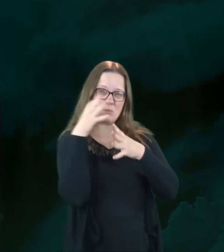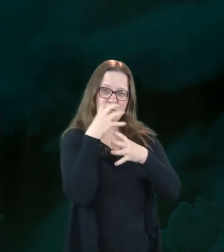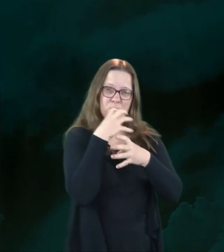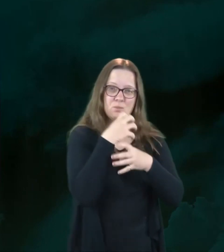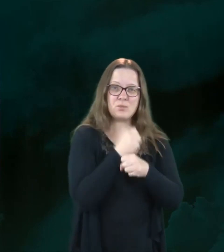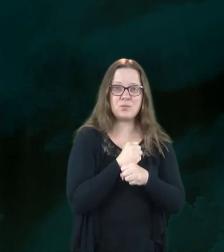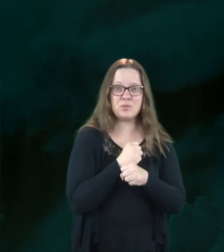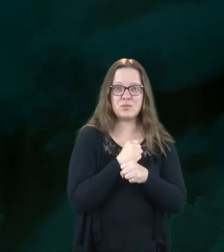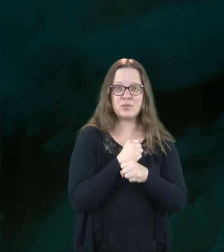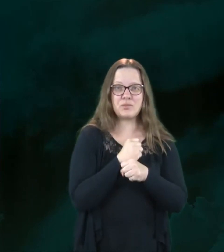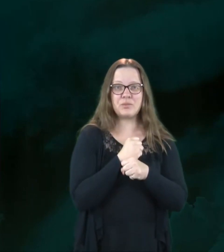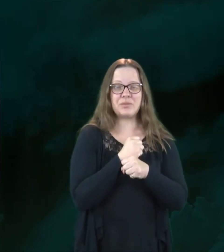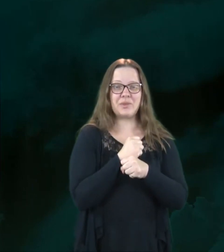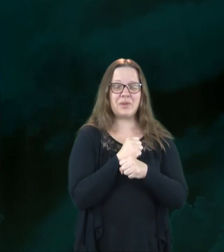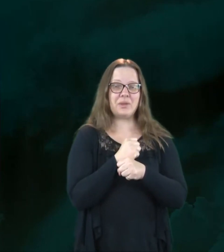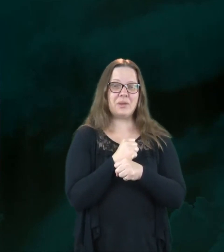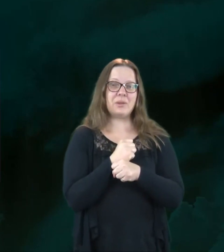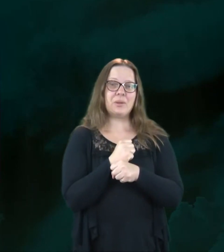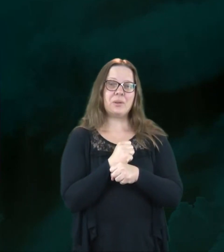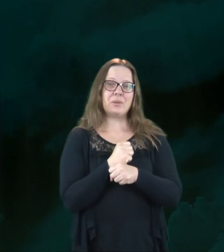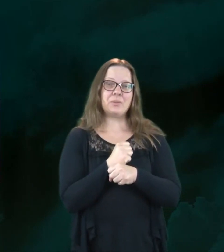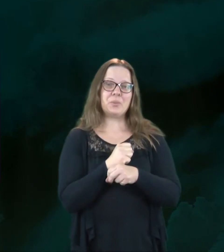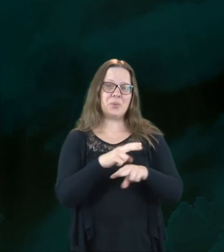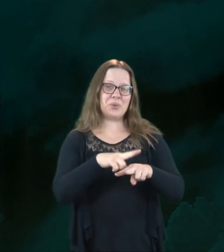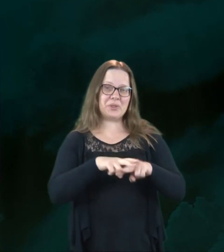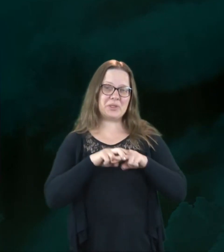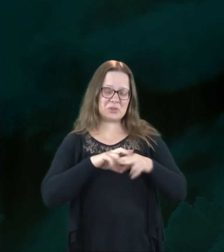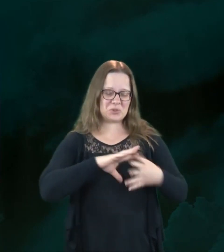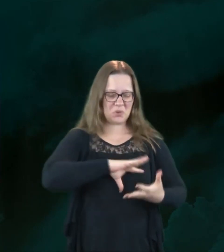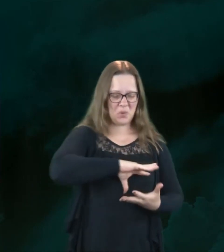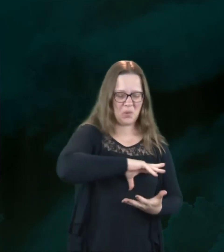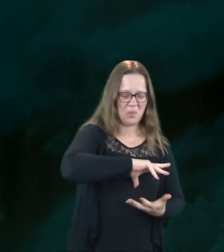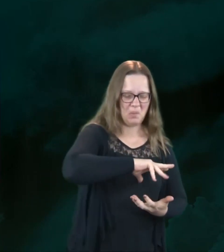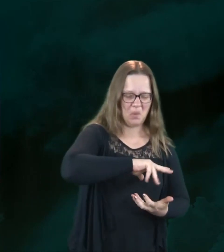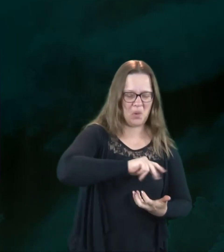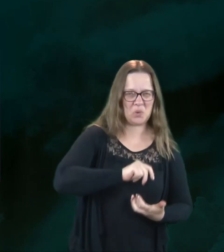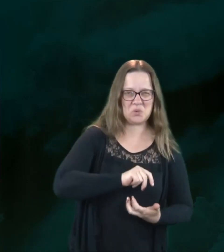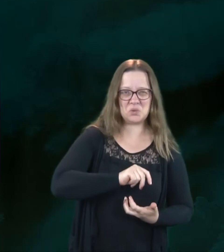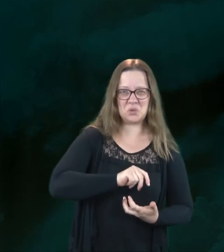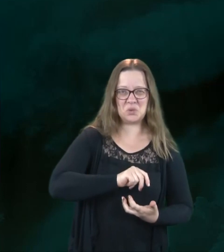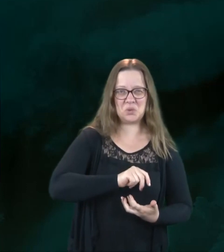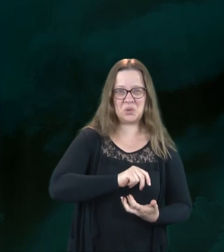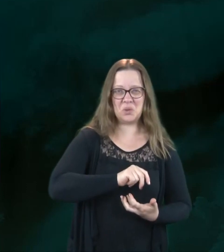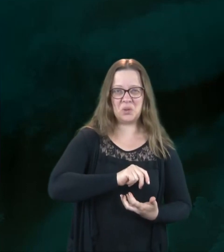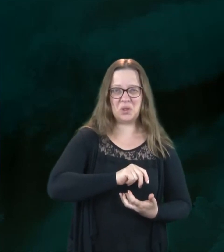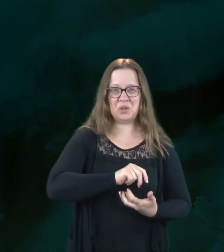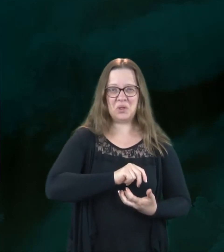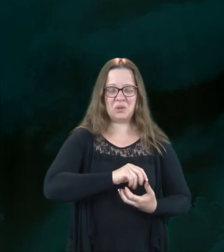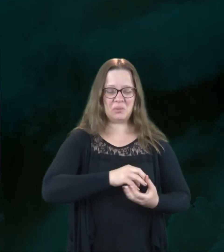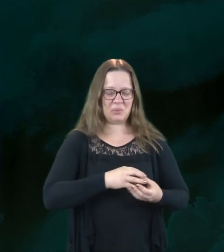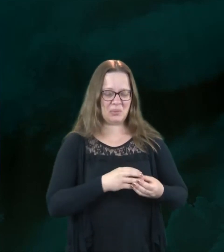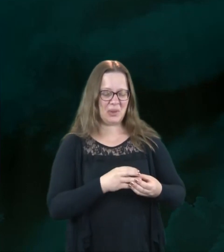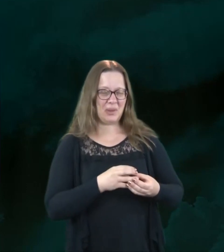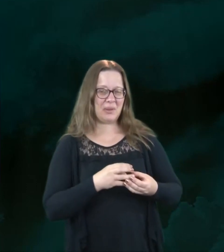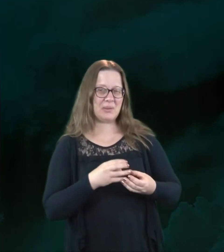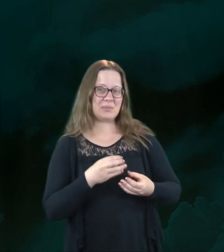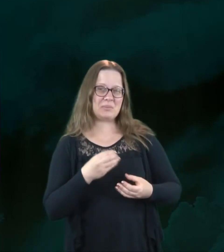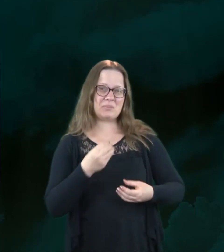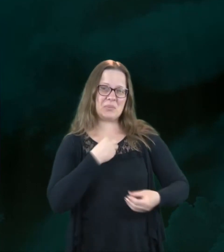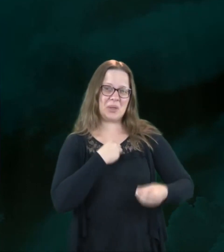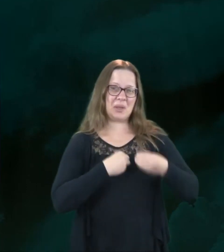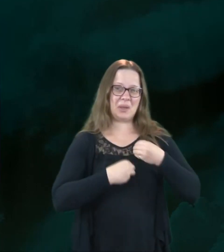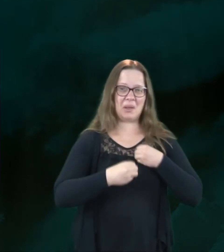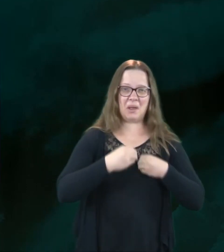assim corrompeu esse mundo que Deus criou, né, na área celestial. Muito